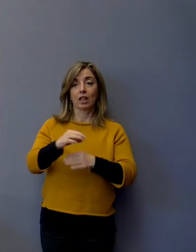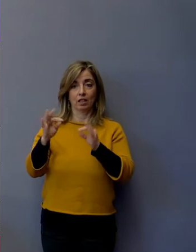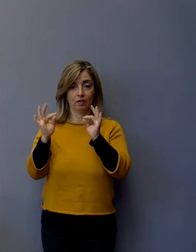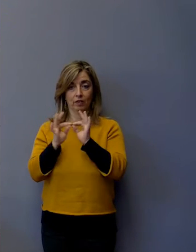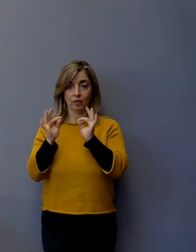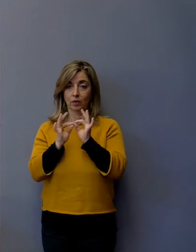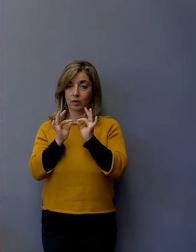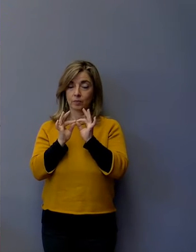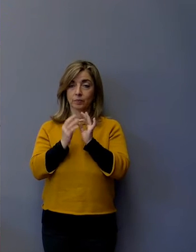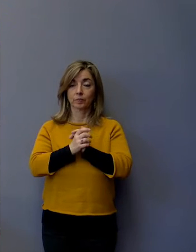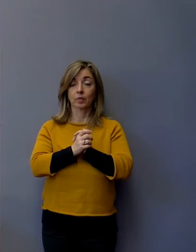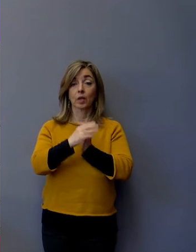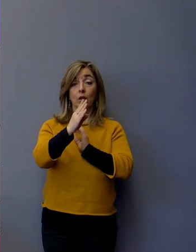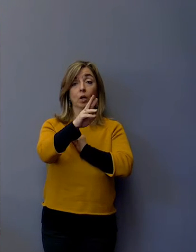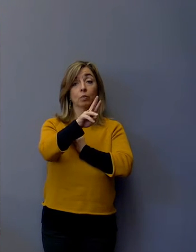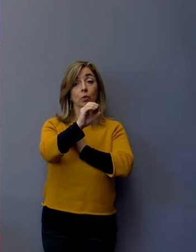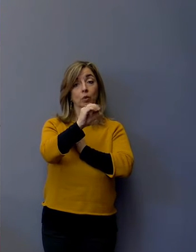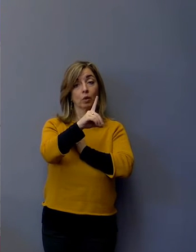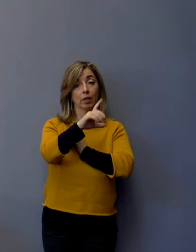consigliera bruccoleri